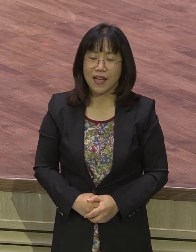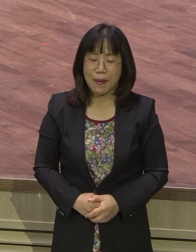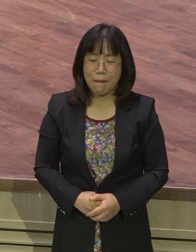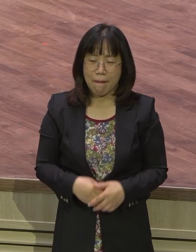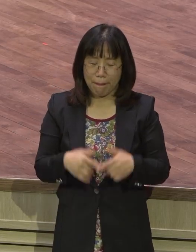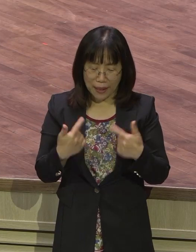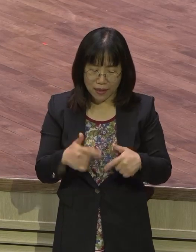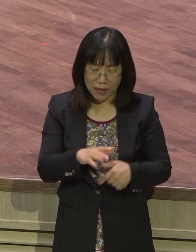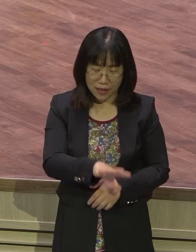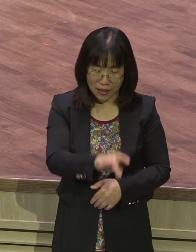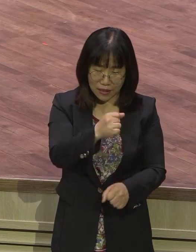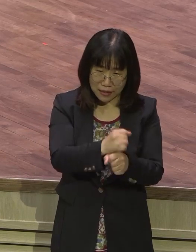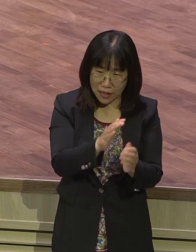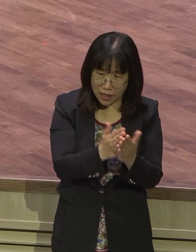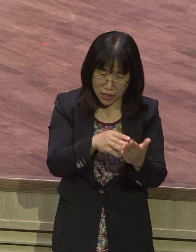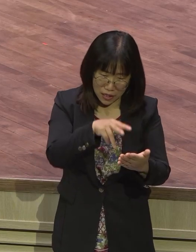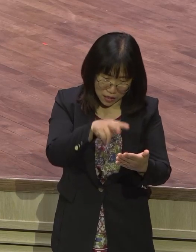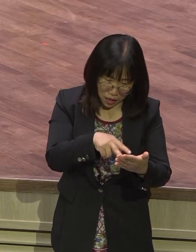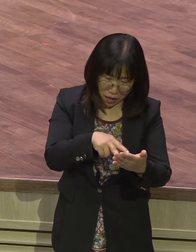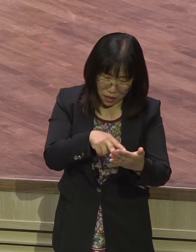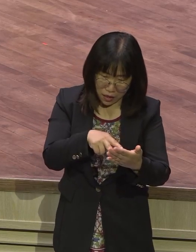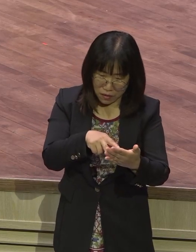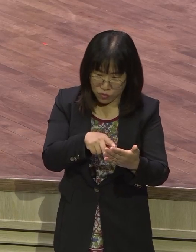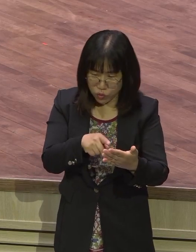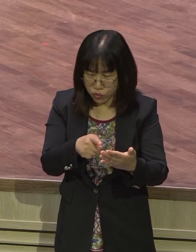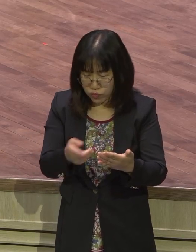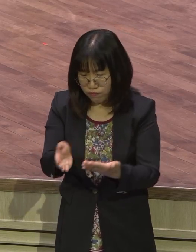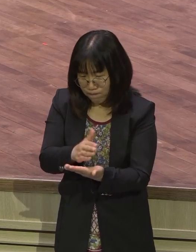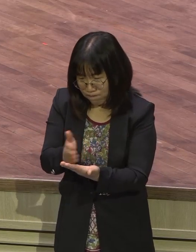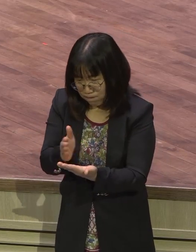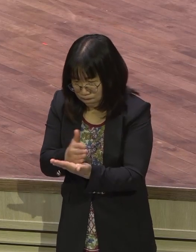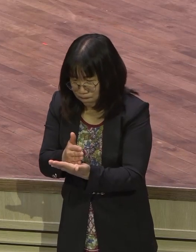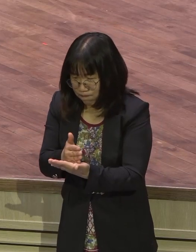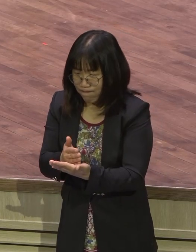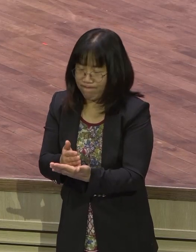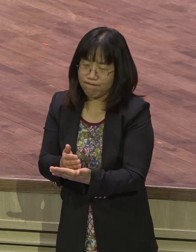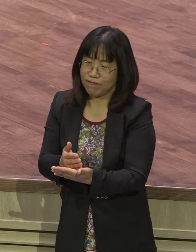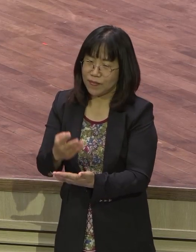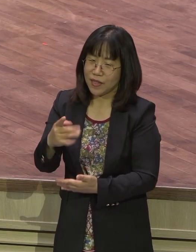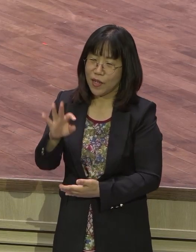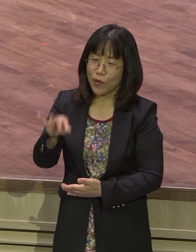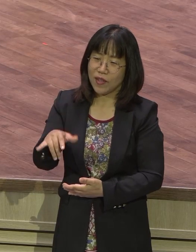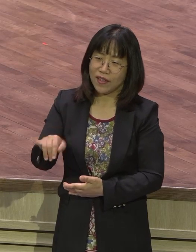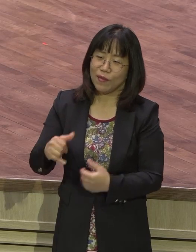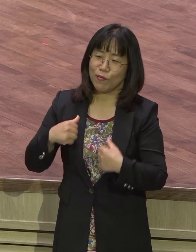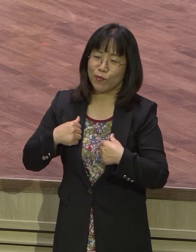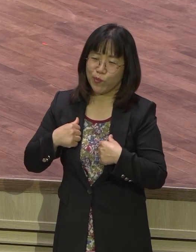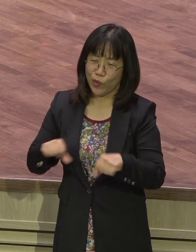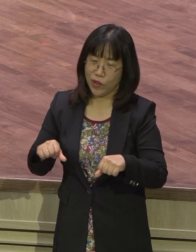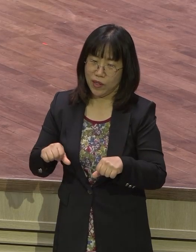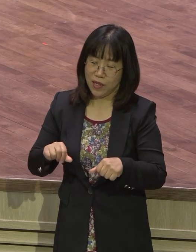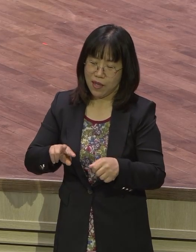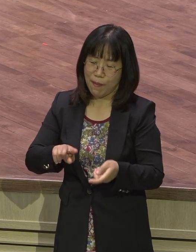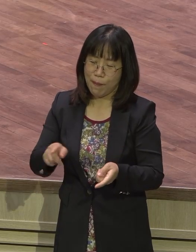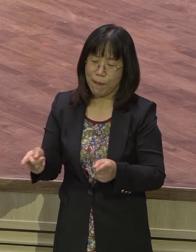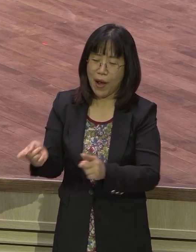그리만큼 힘든데 이 레위기부터 유대의 라피들이 제일 먼저 가르쳤어요.